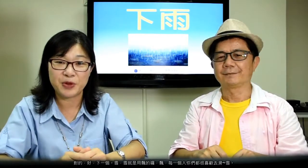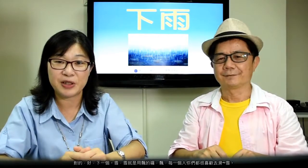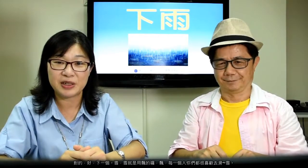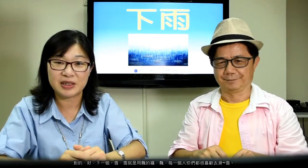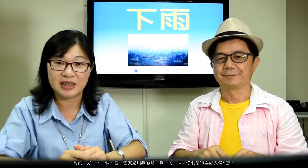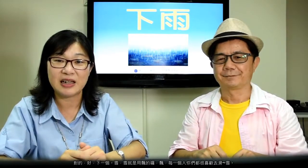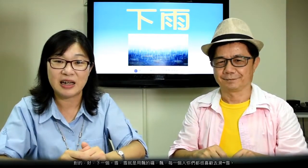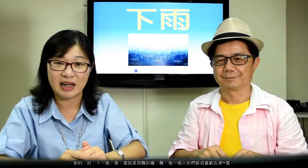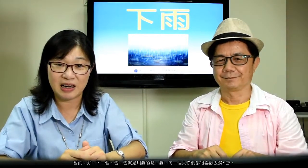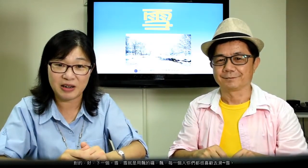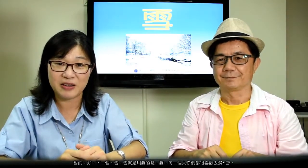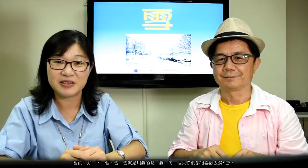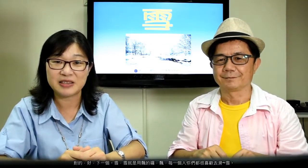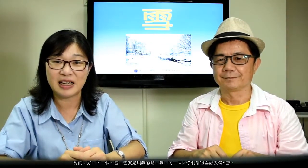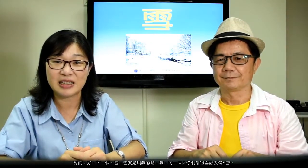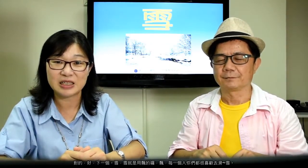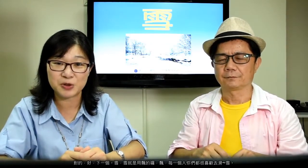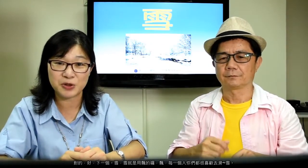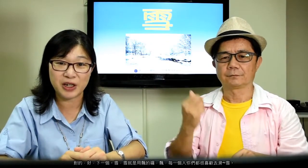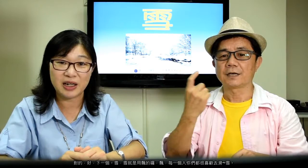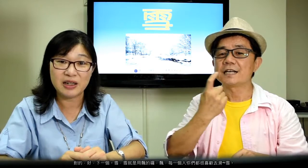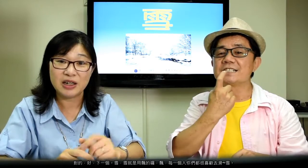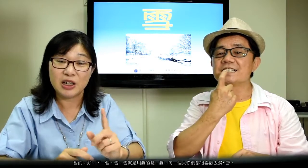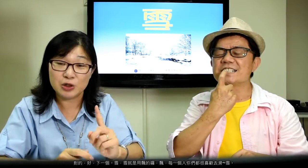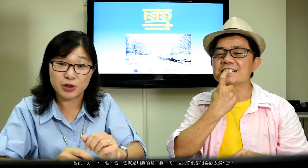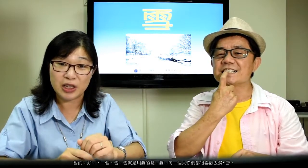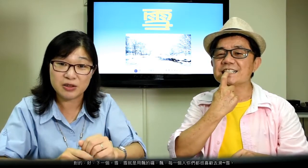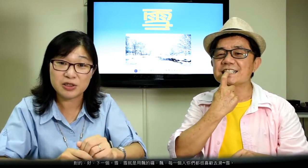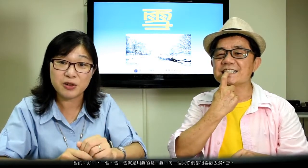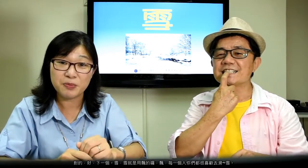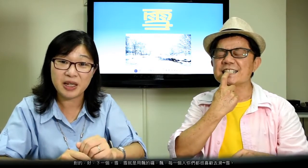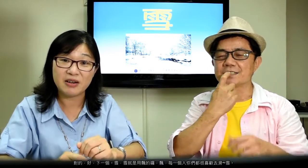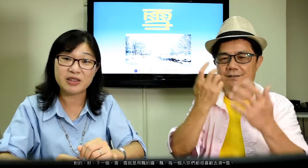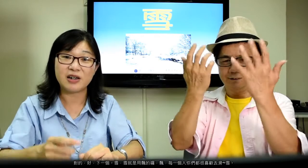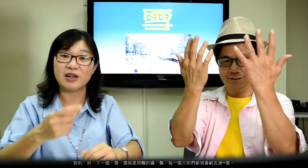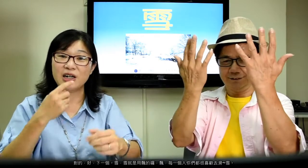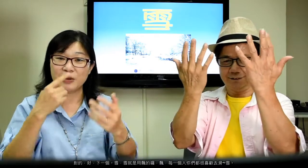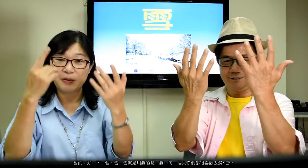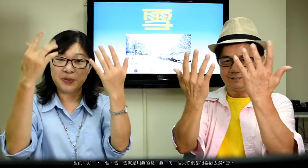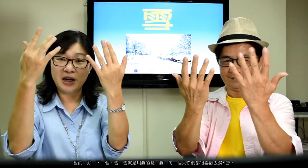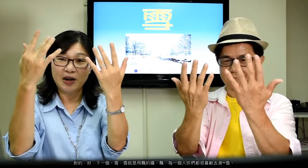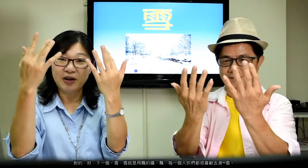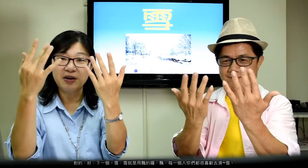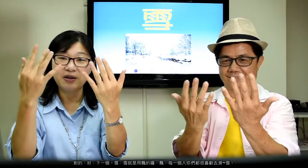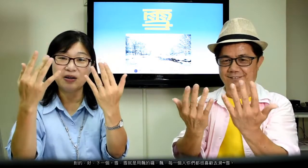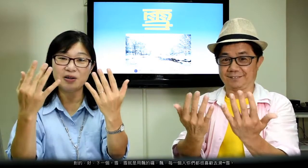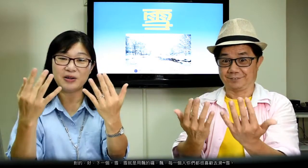对的。好，下一个雪，雪就是用飘的咯，飘。